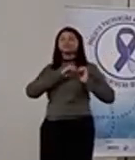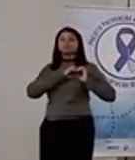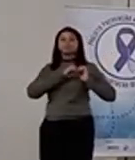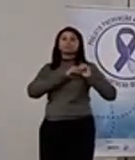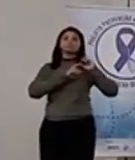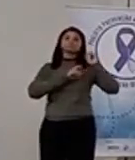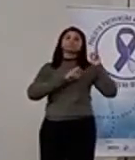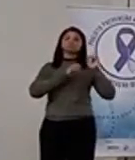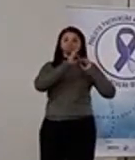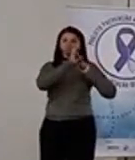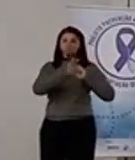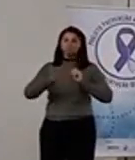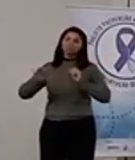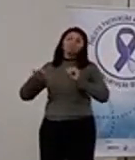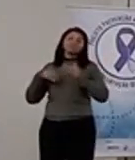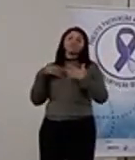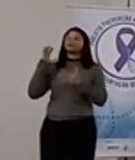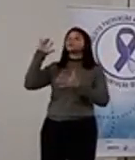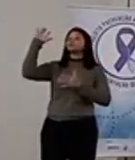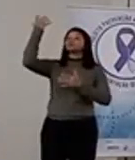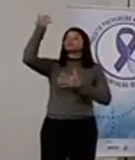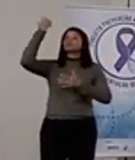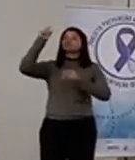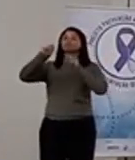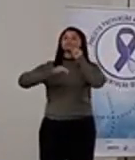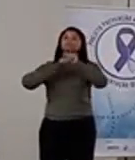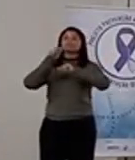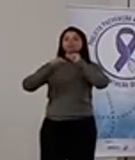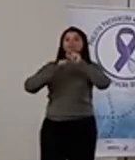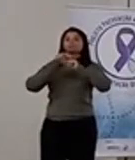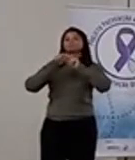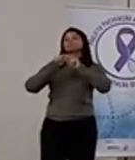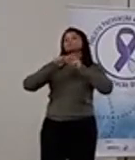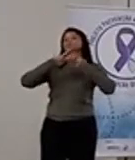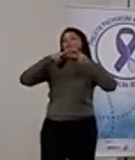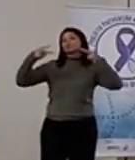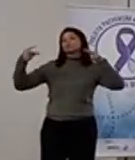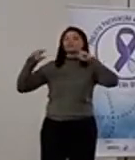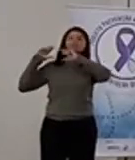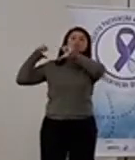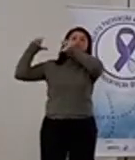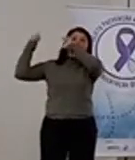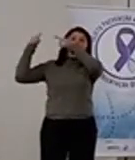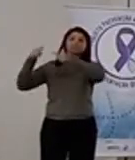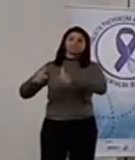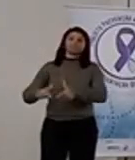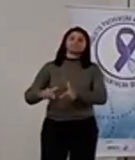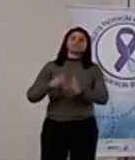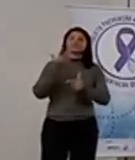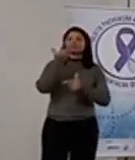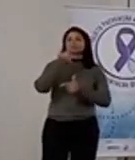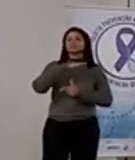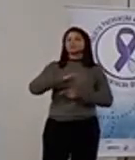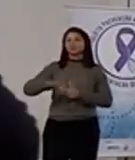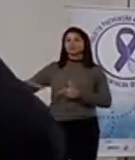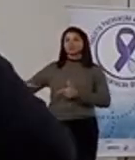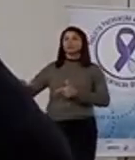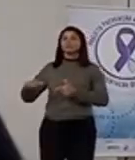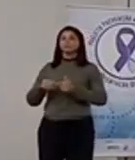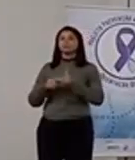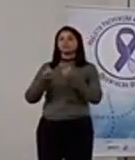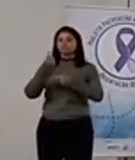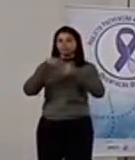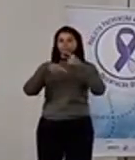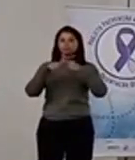certinha, realmente foi uma eventualidade. Ali realmente pode ter sido um caso genético. Como na verdade foi. Aquela criança realmente tinha uma síndrome genética. Mas não